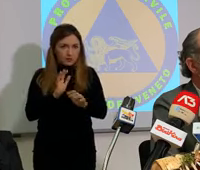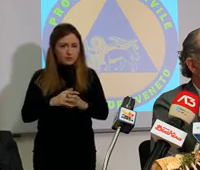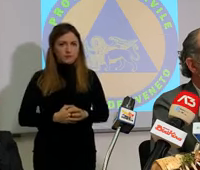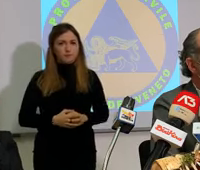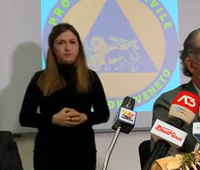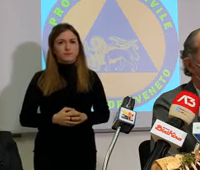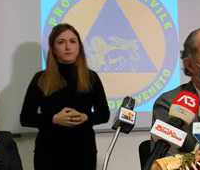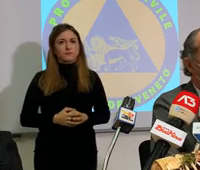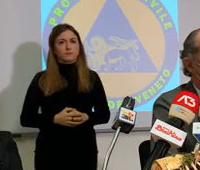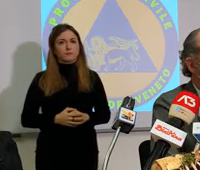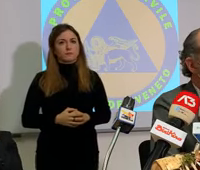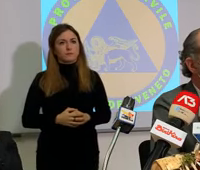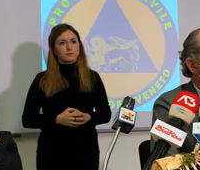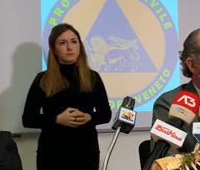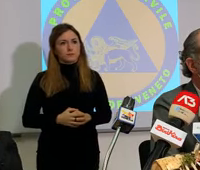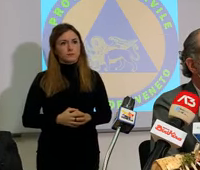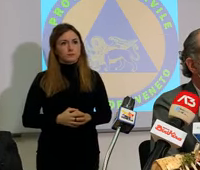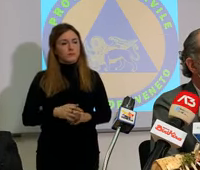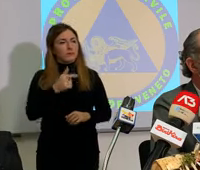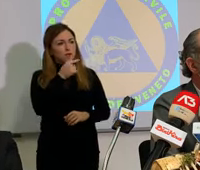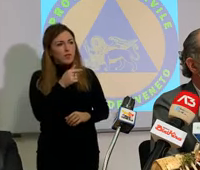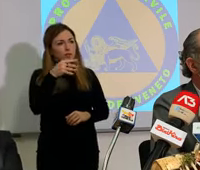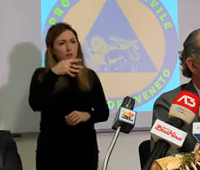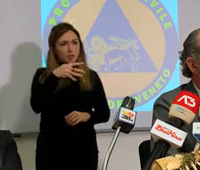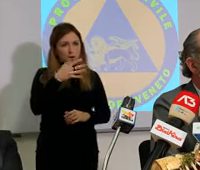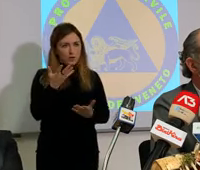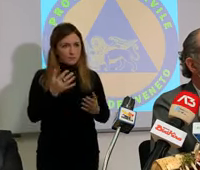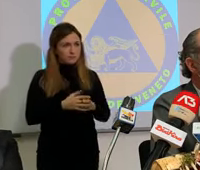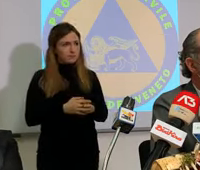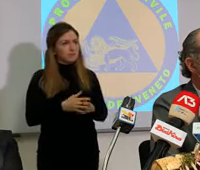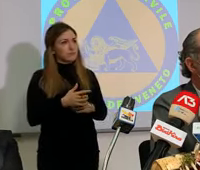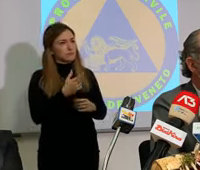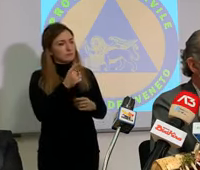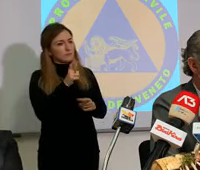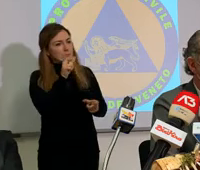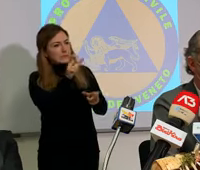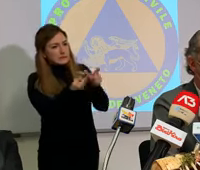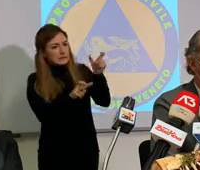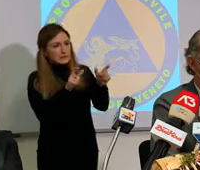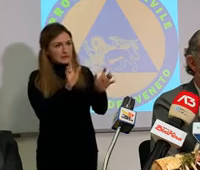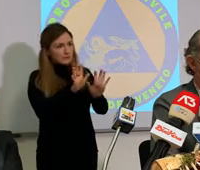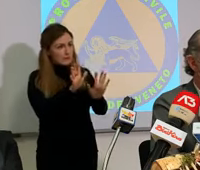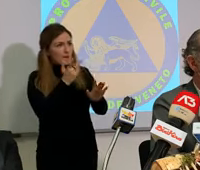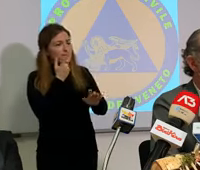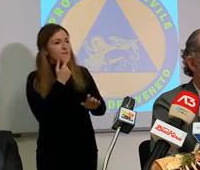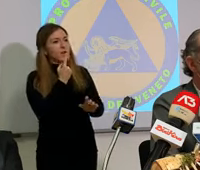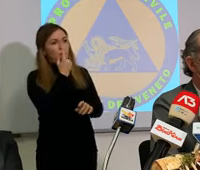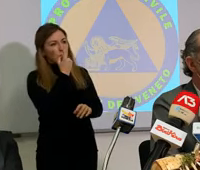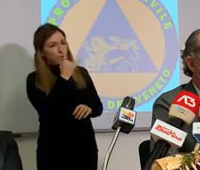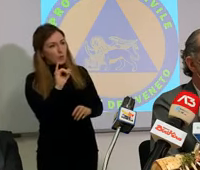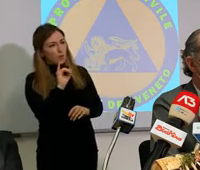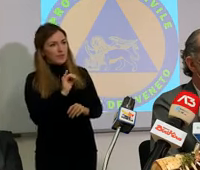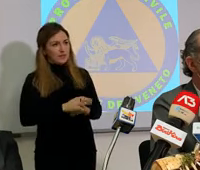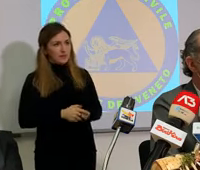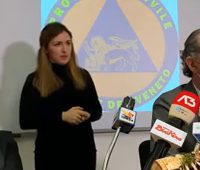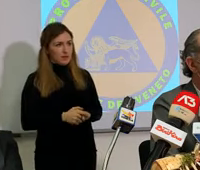c'era un ultimo tosatto mi pare è una marchiori non voglio tediarla vostra disposizione